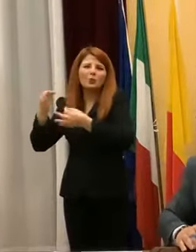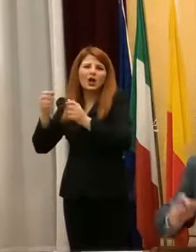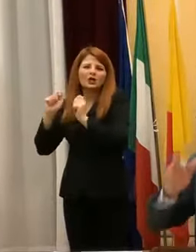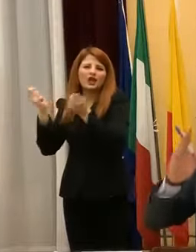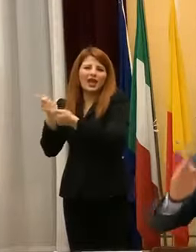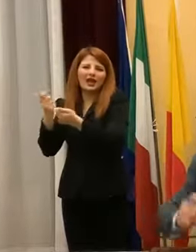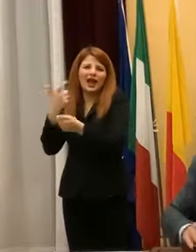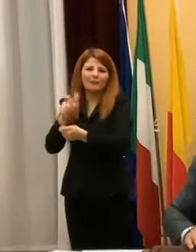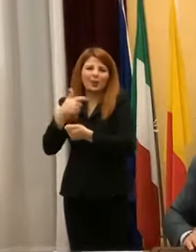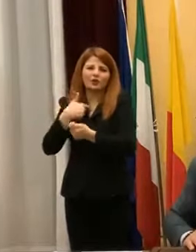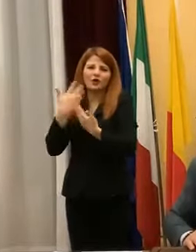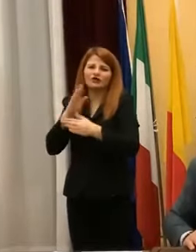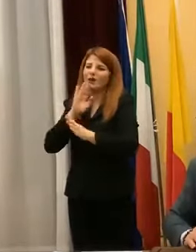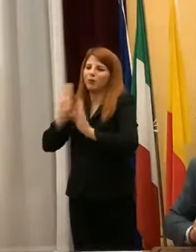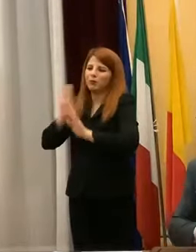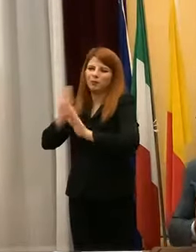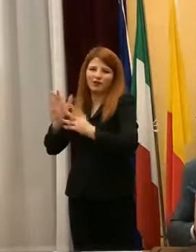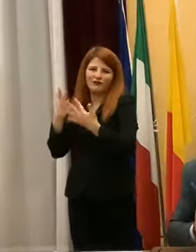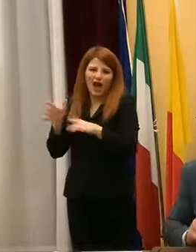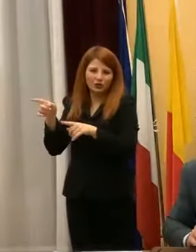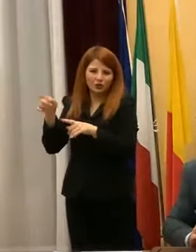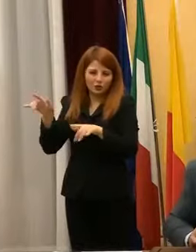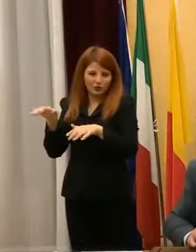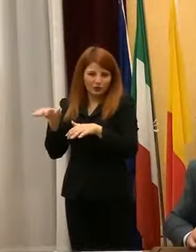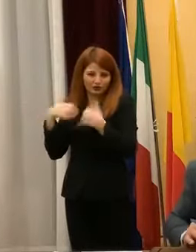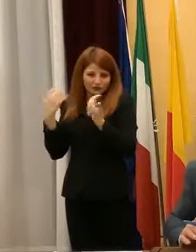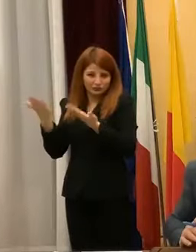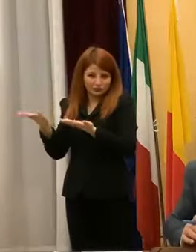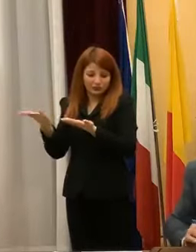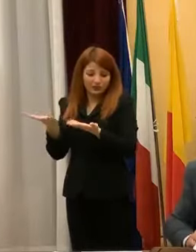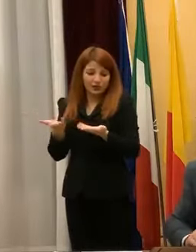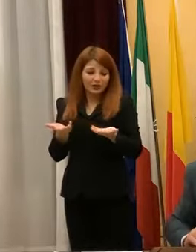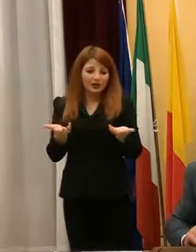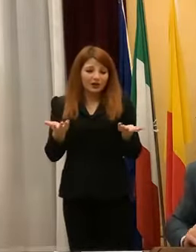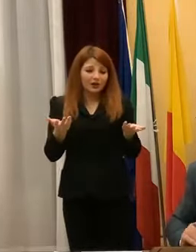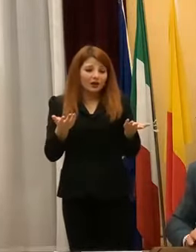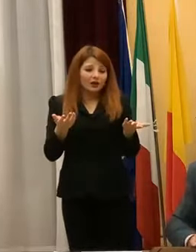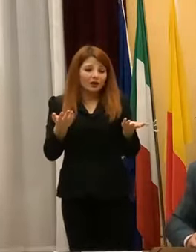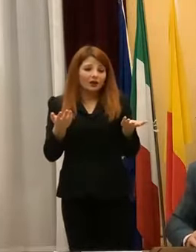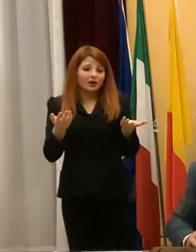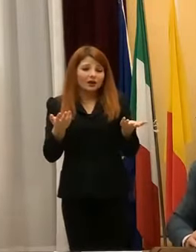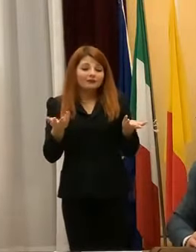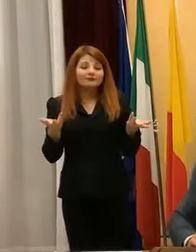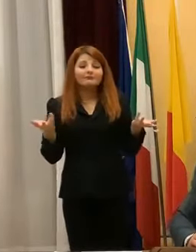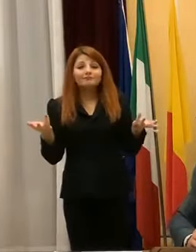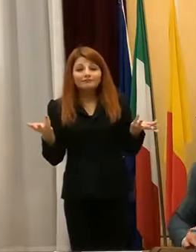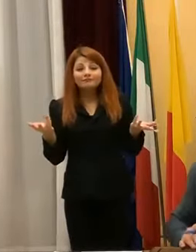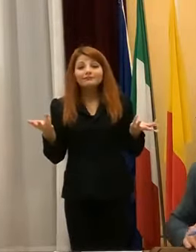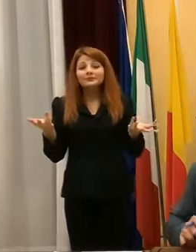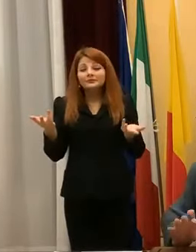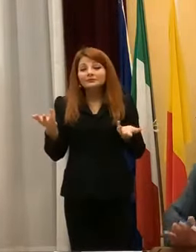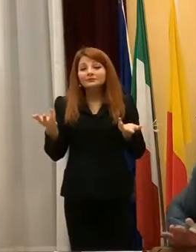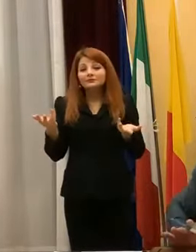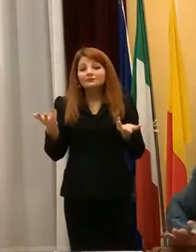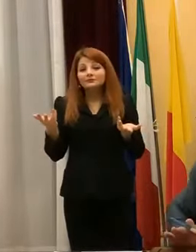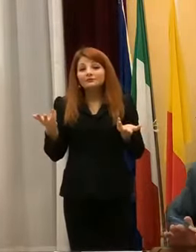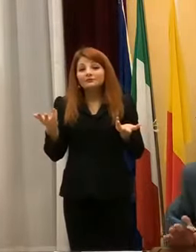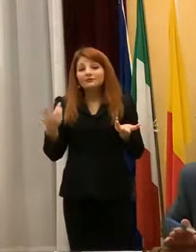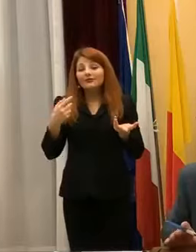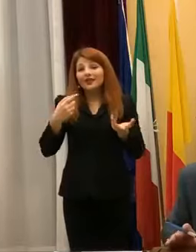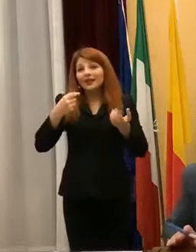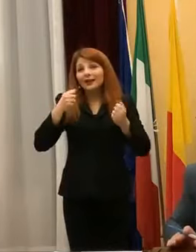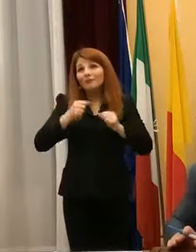quanti motivi io avrei di avere qualche legittimo sospetto dell'equilibrio nei miei confronti da parte della procura, ma parto dal